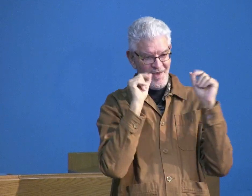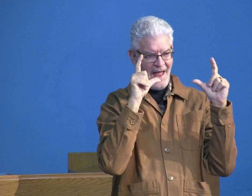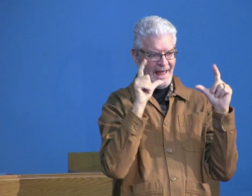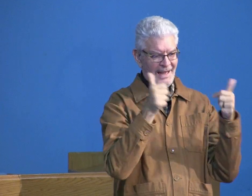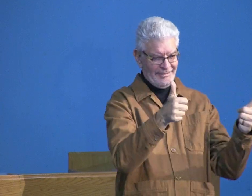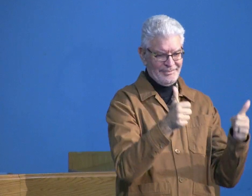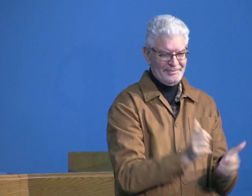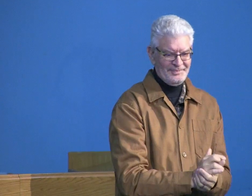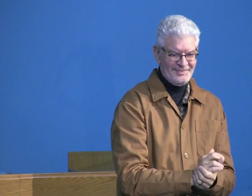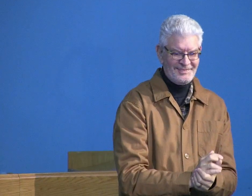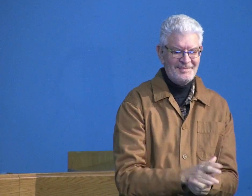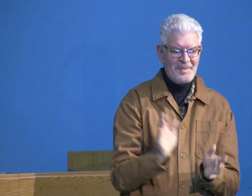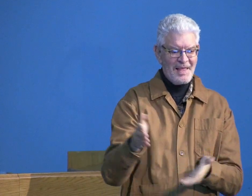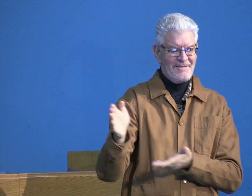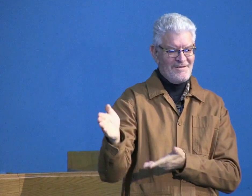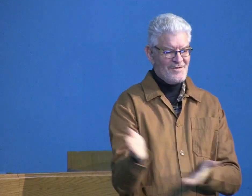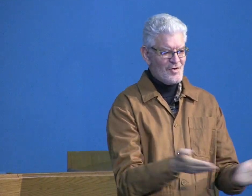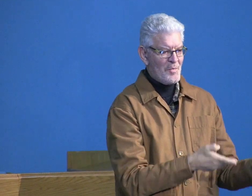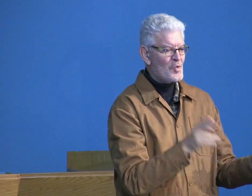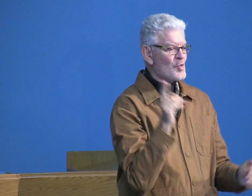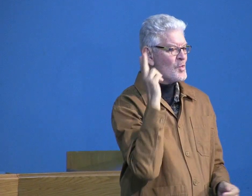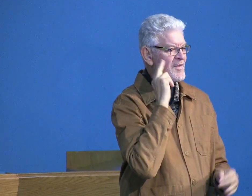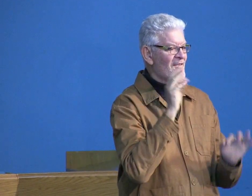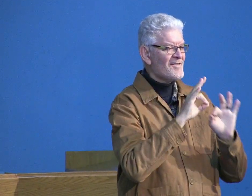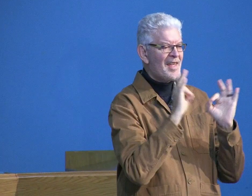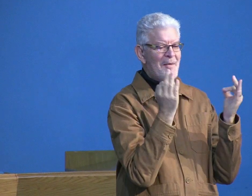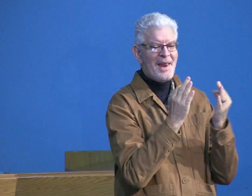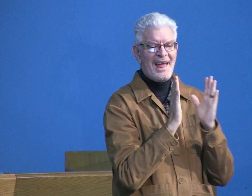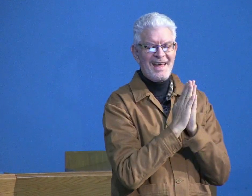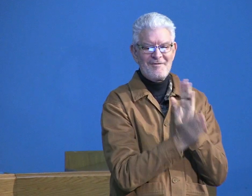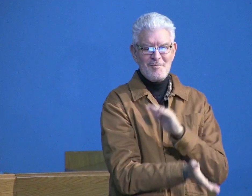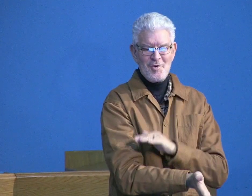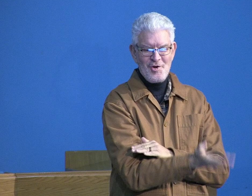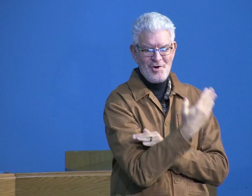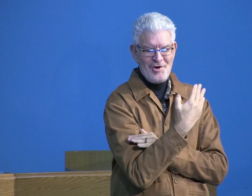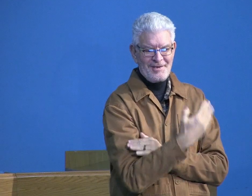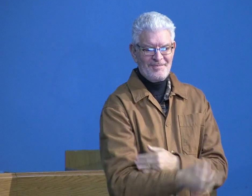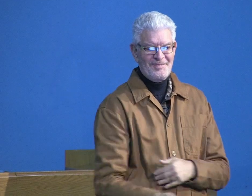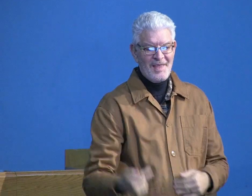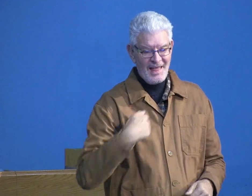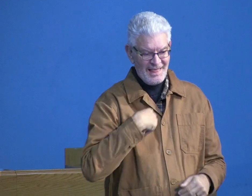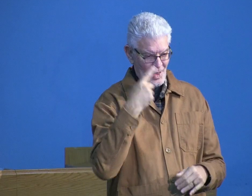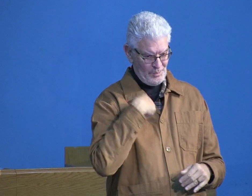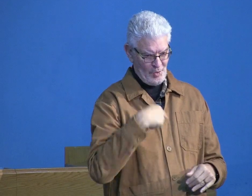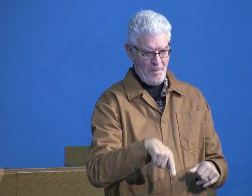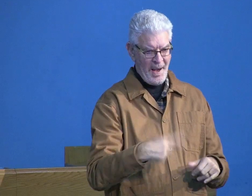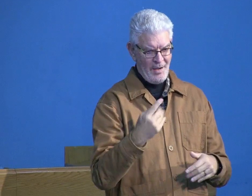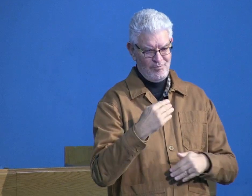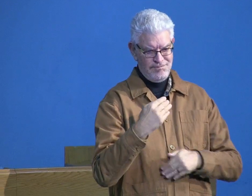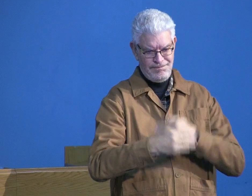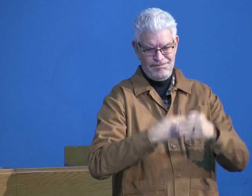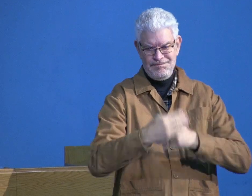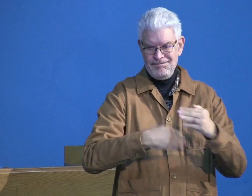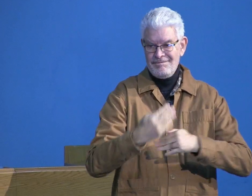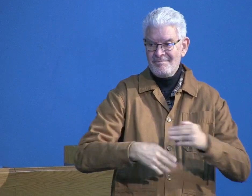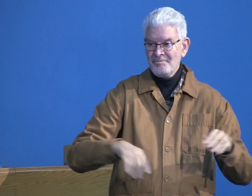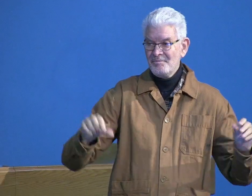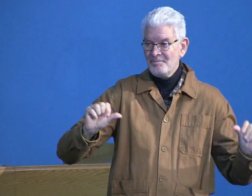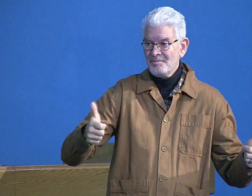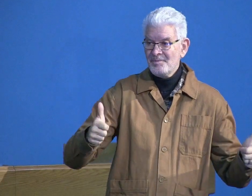Gelukkig kan ek sien dat julle nie gesit en slaap het in die donker nie, en dan welkom by die Dowe Familiekerk. So ons